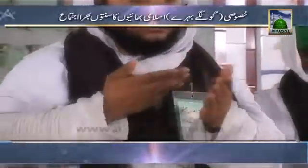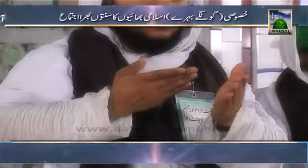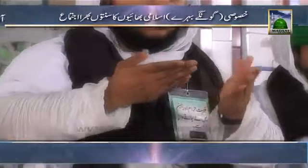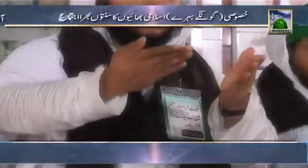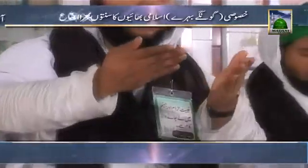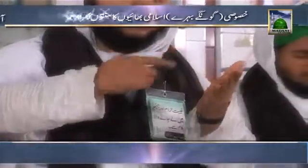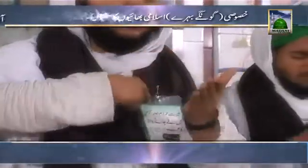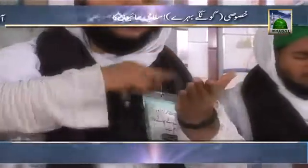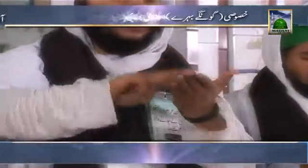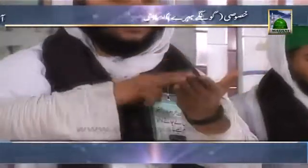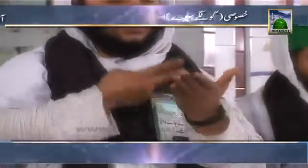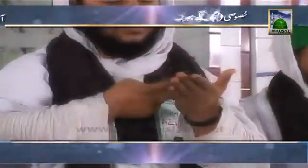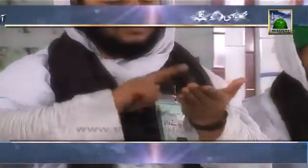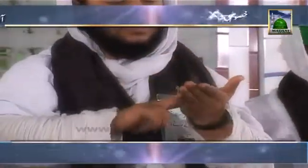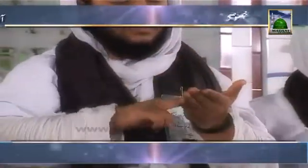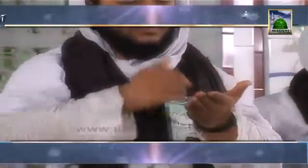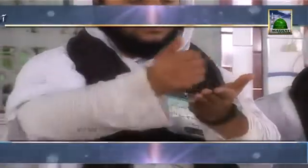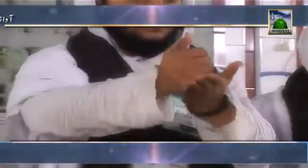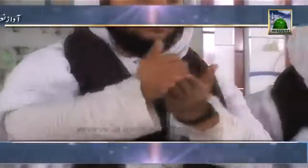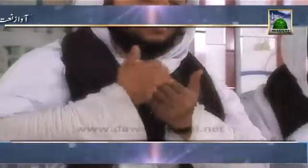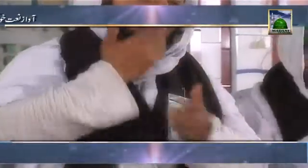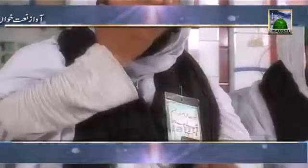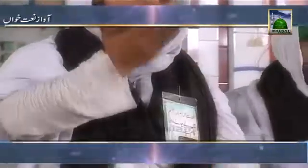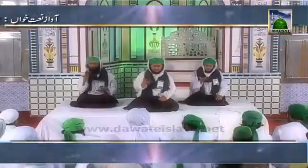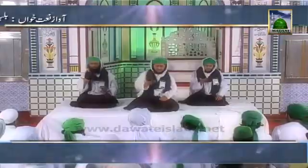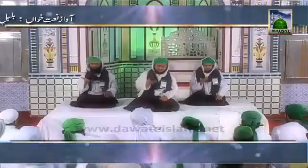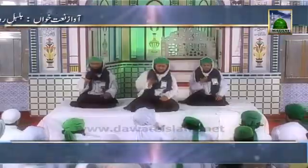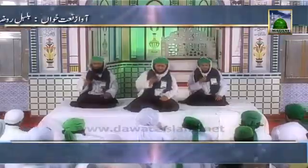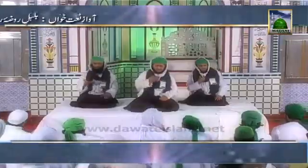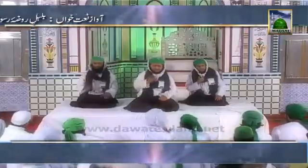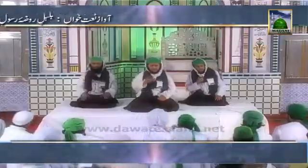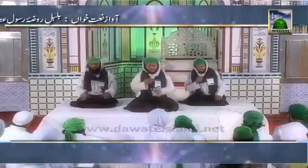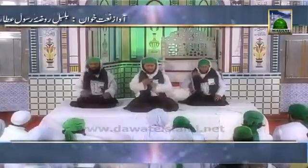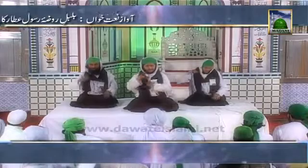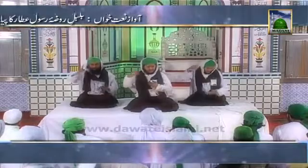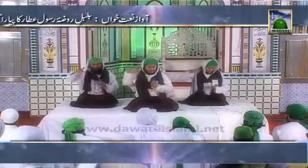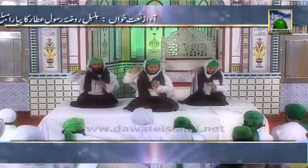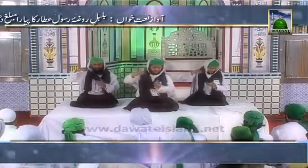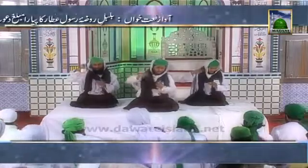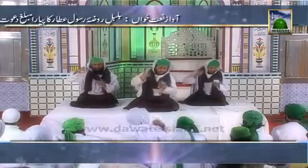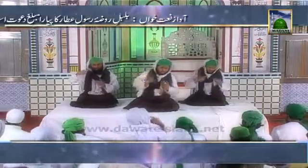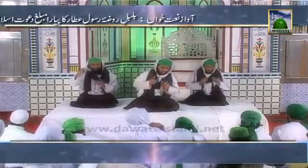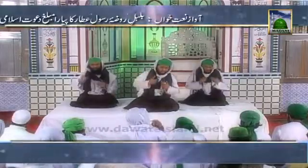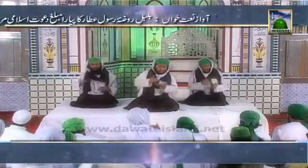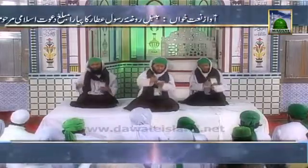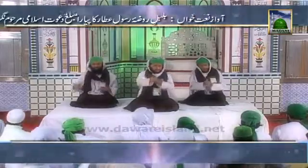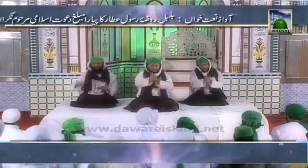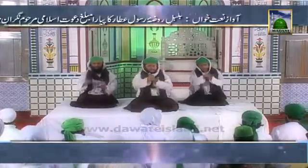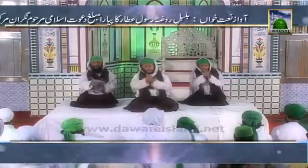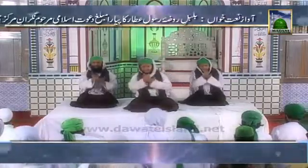اپنی الفت بھی دی اور اپنی غلامی مجھ کو عطا